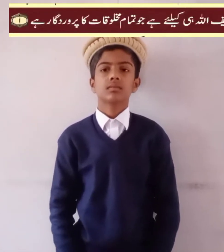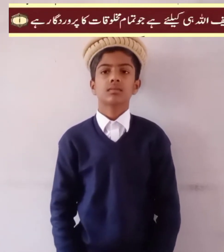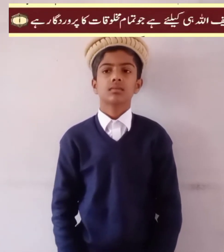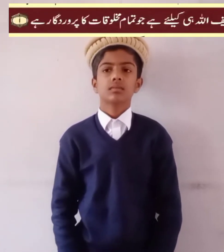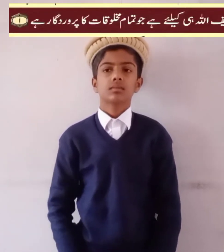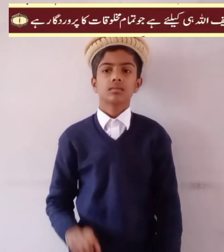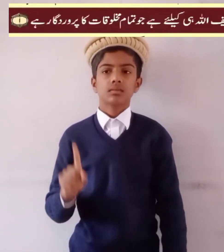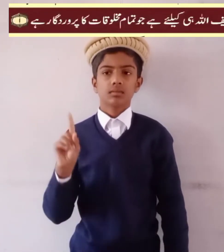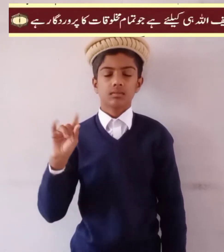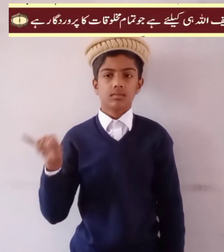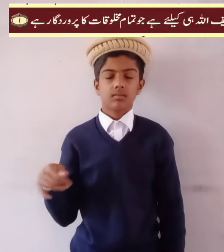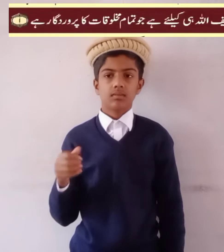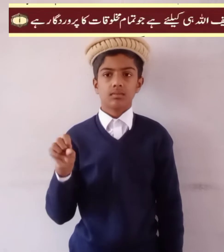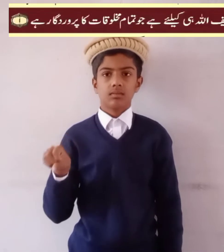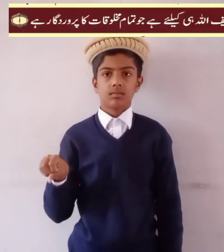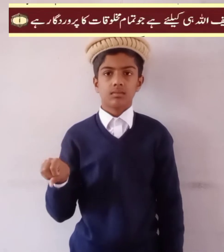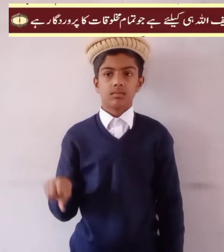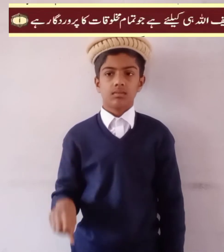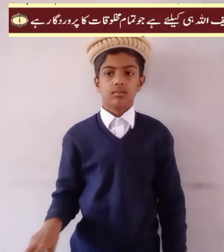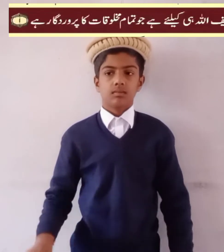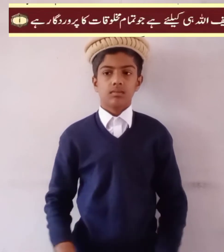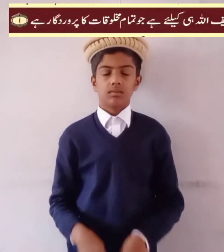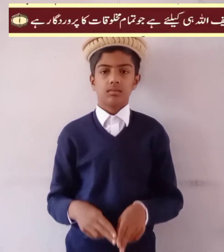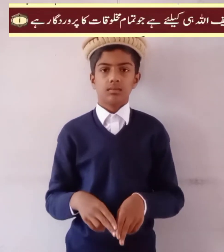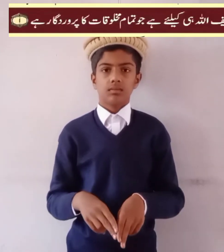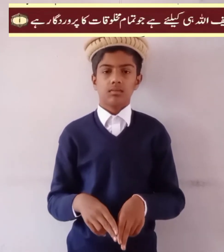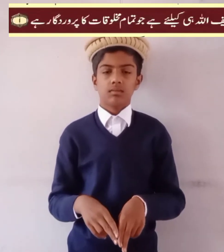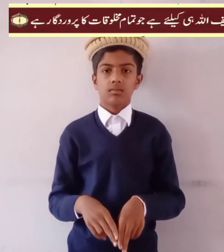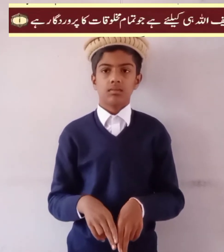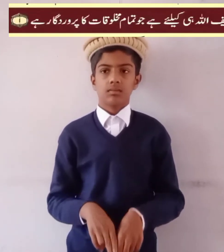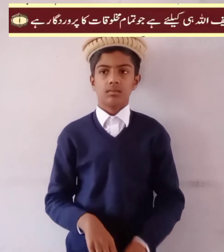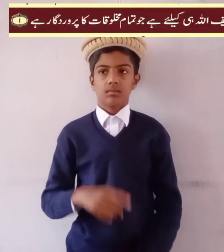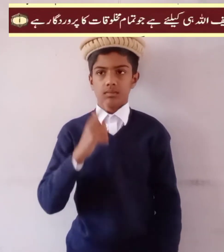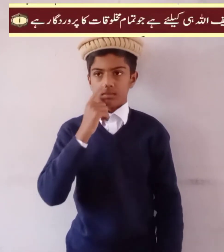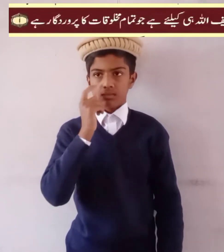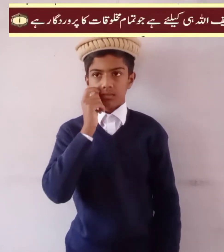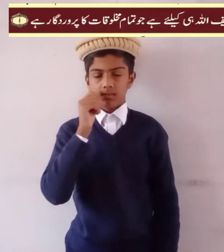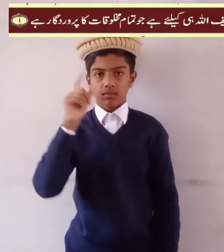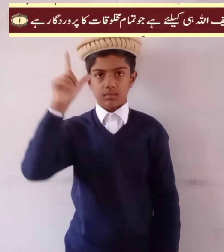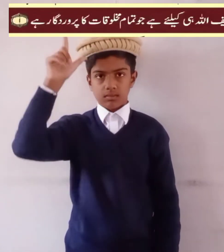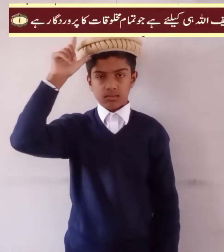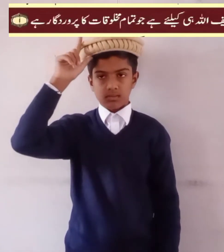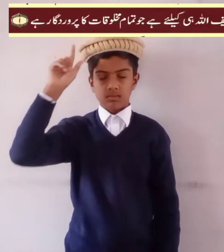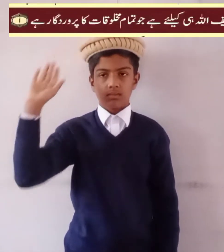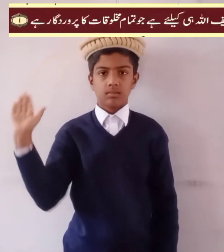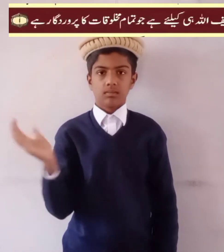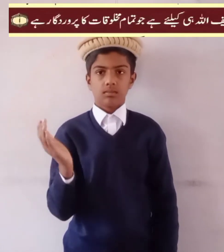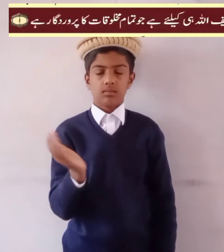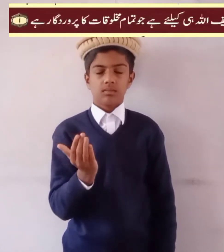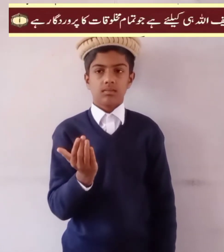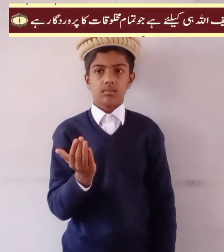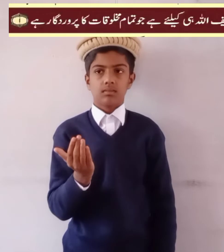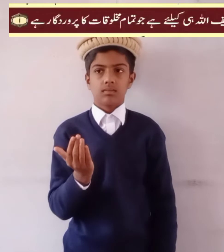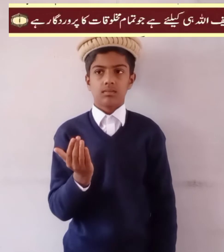جو تمام مخلوقات کا